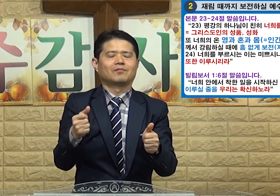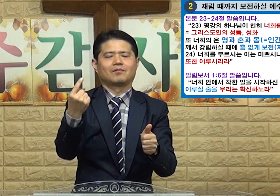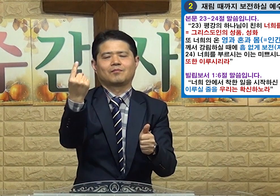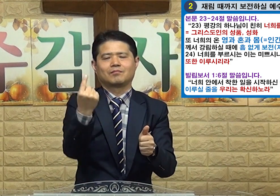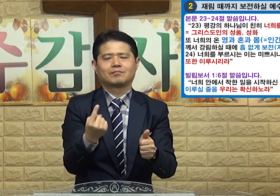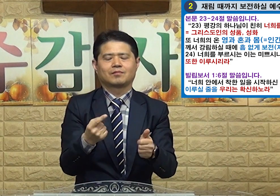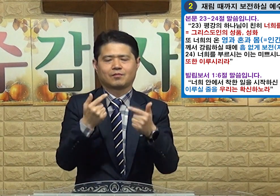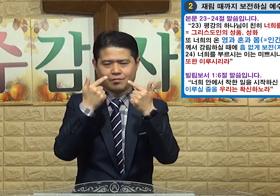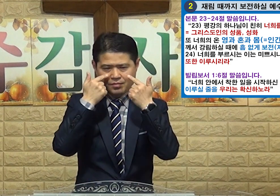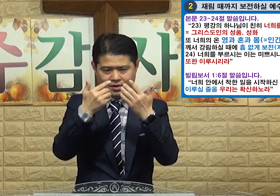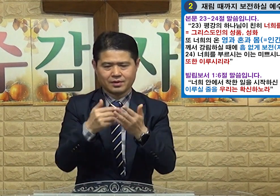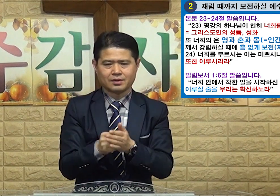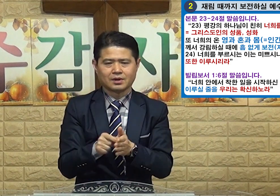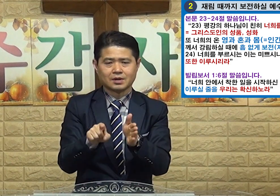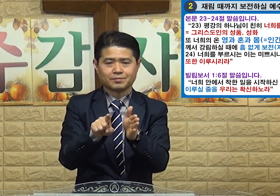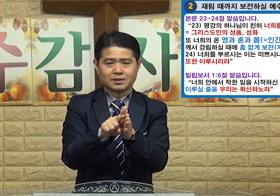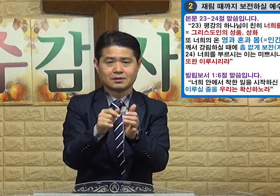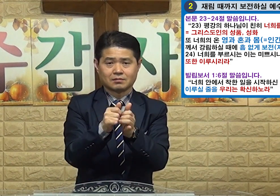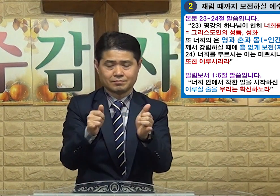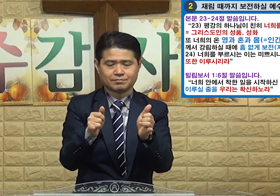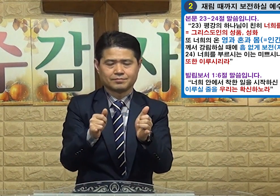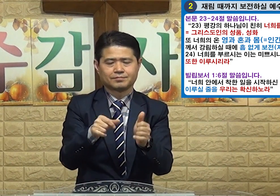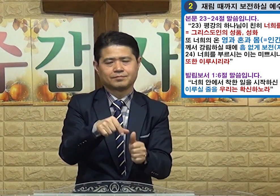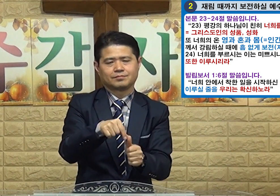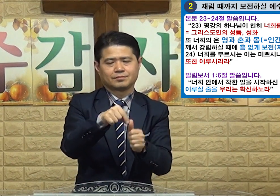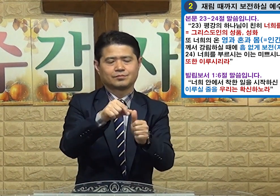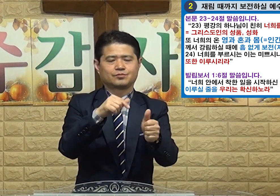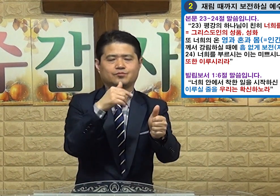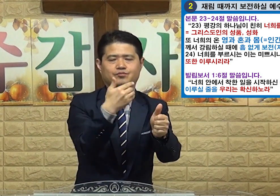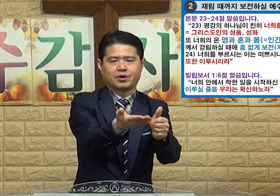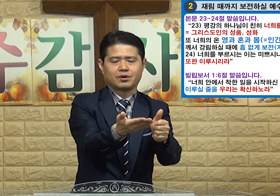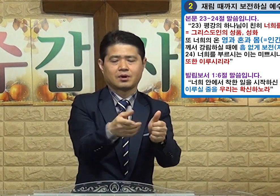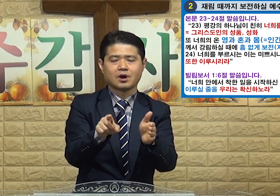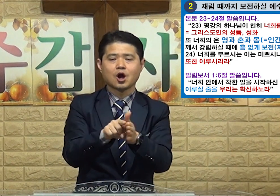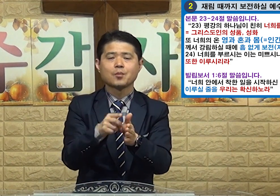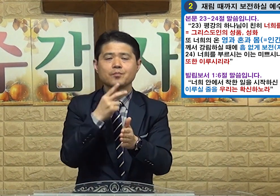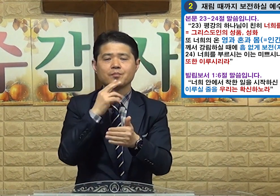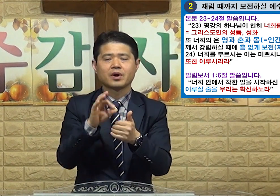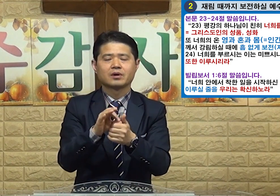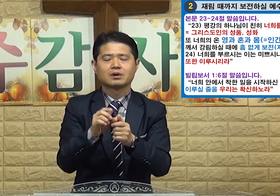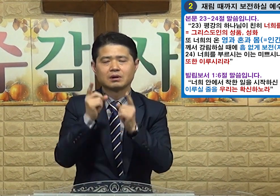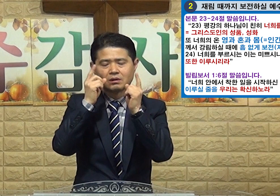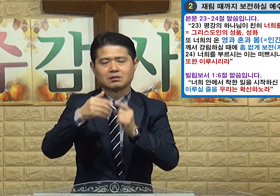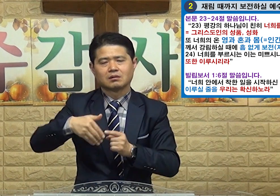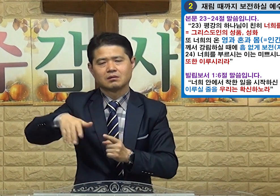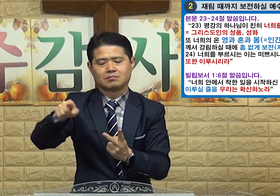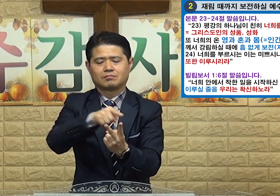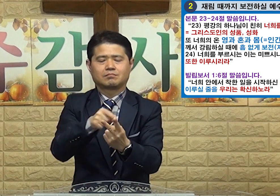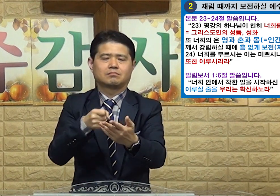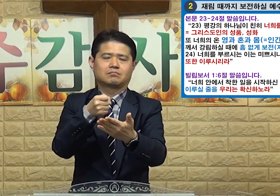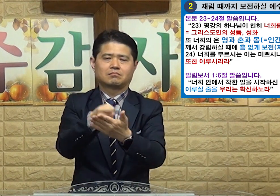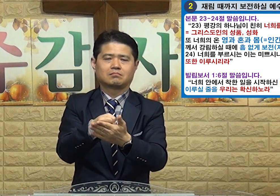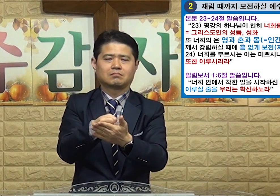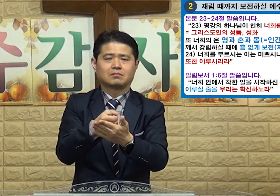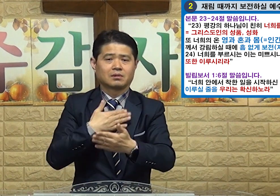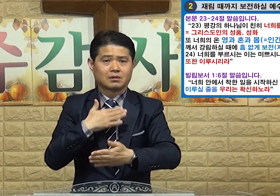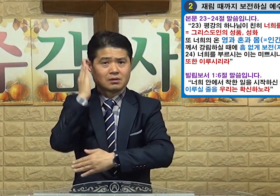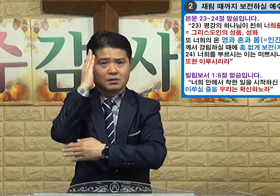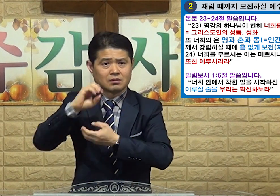것입니다. 아버지께서 심판날에 우리의 영을 토대로 구원을 허락하기로 하고 아니면 지옥으로